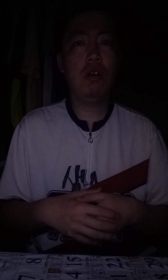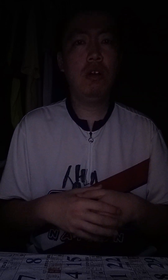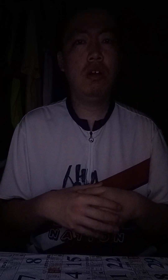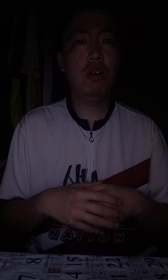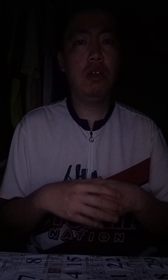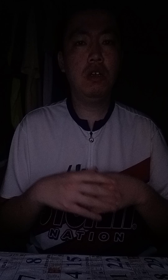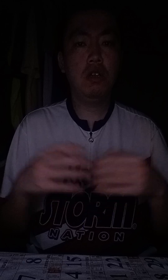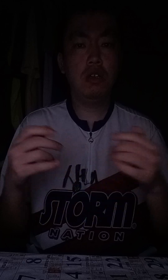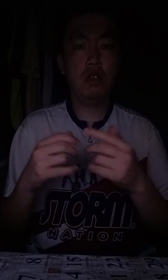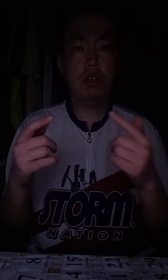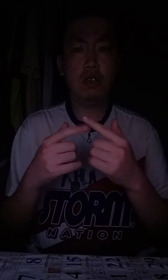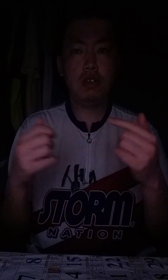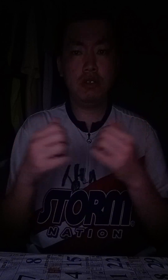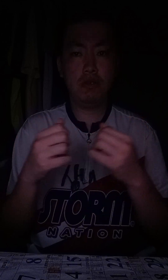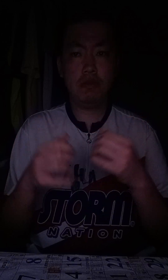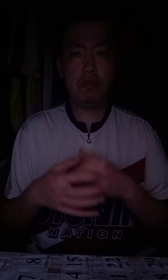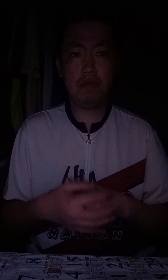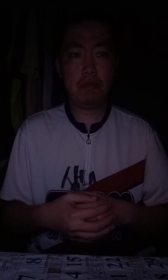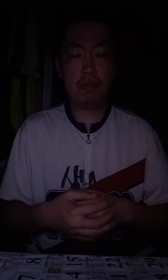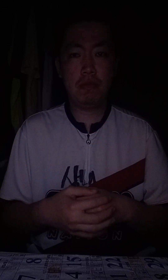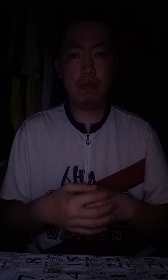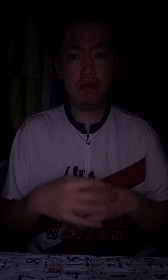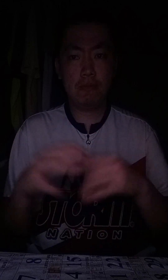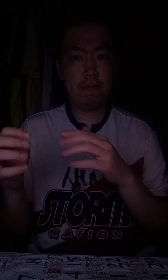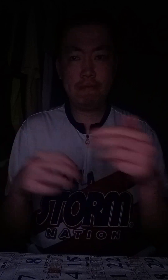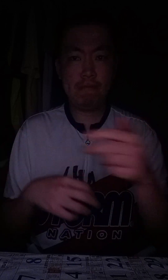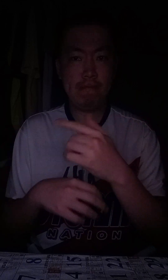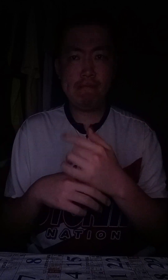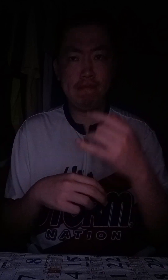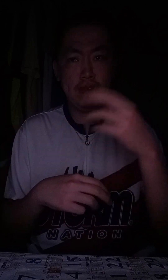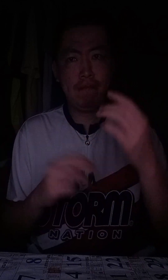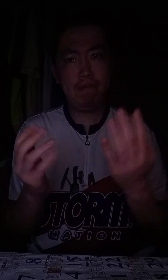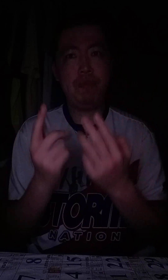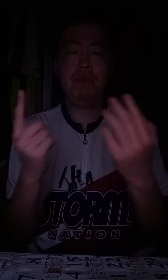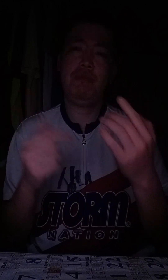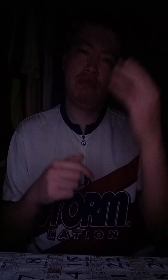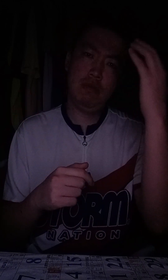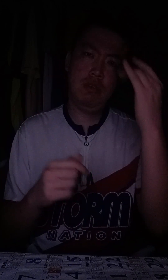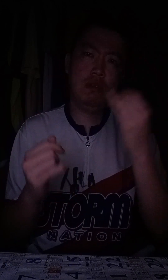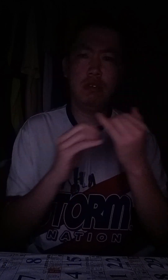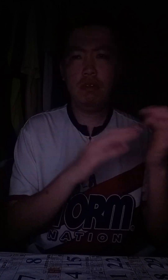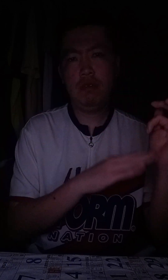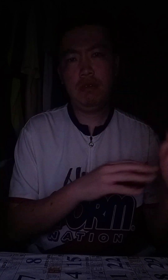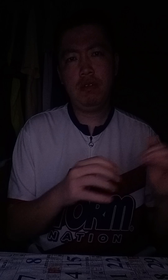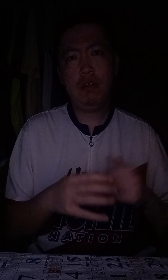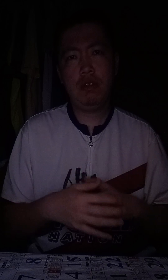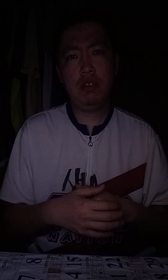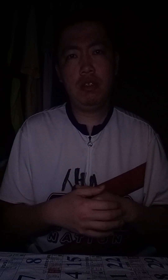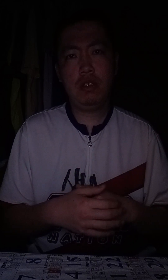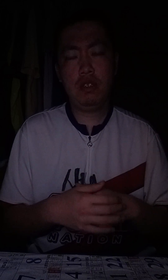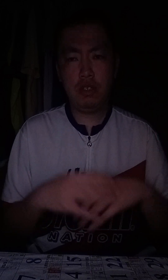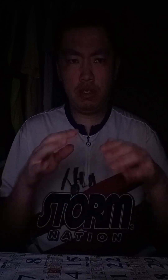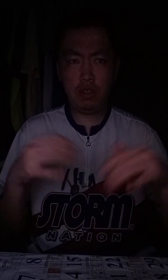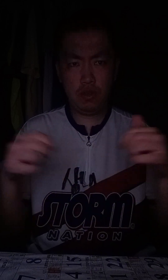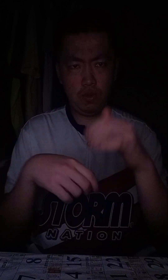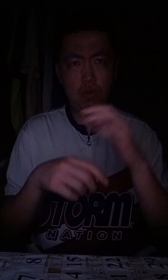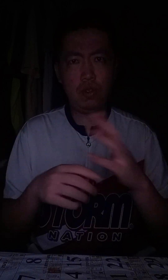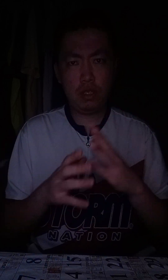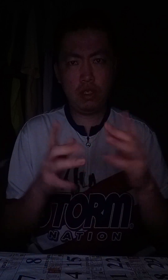열어보니까 버스가. 이 사고로 버스 승객 등 17명이 부상을 입었습니다. 버스가 돌진한 건물은 모 상가